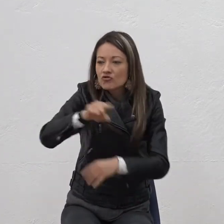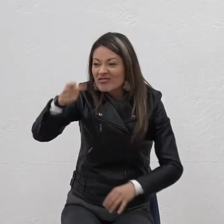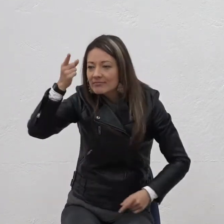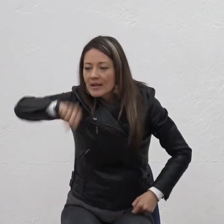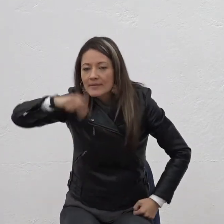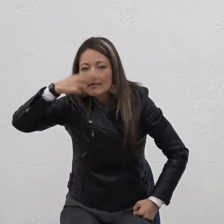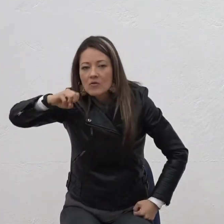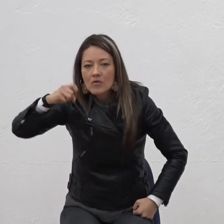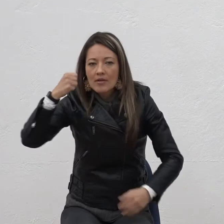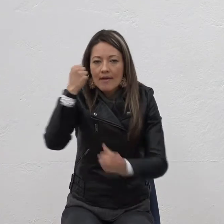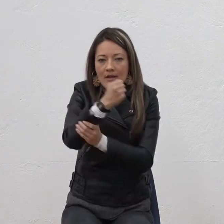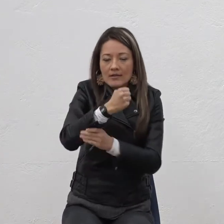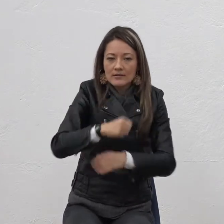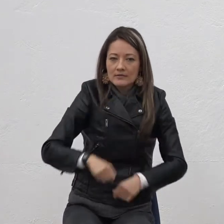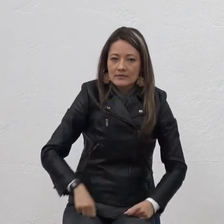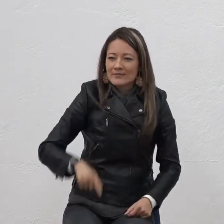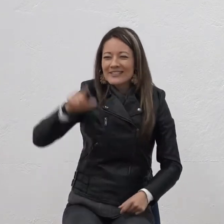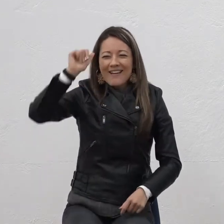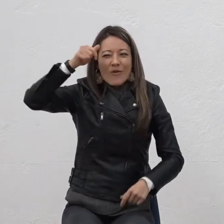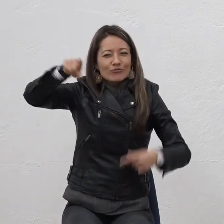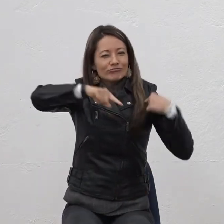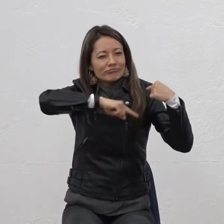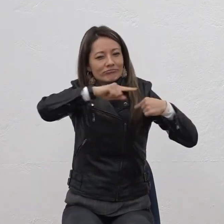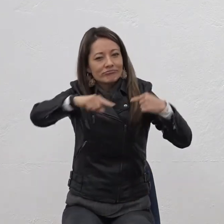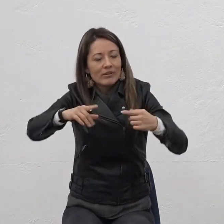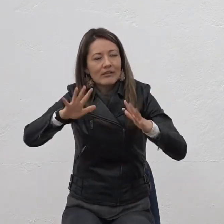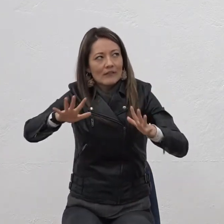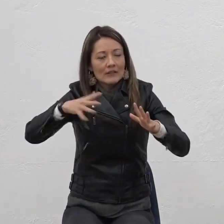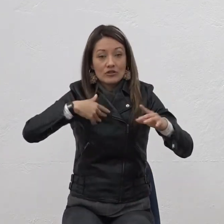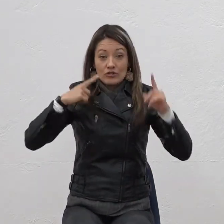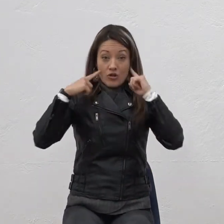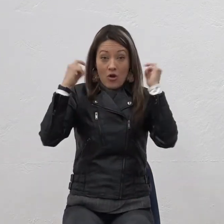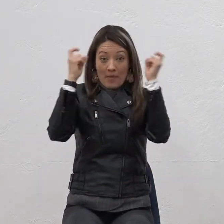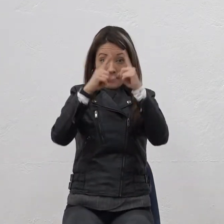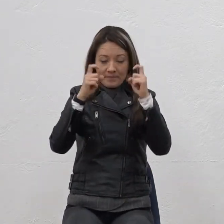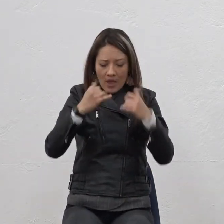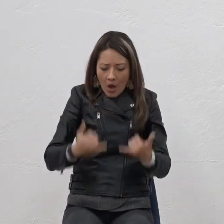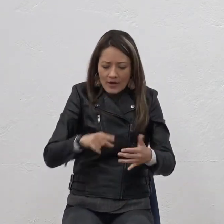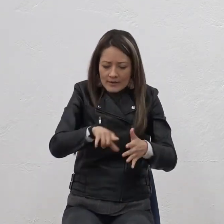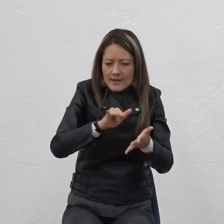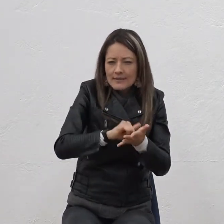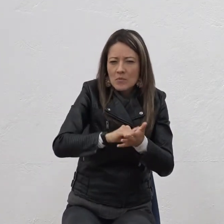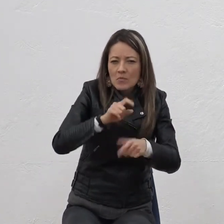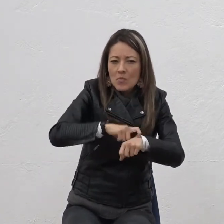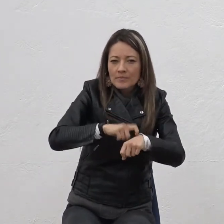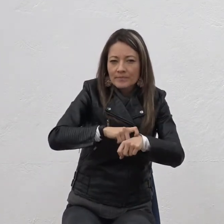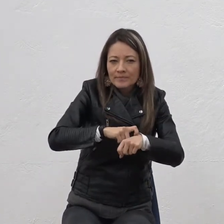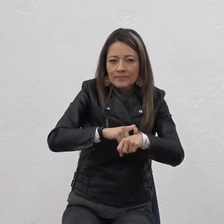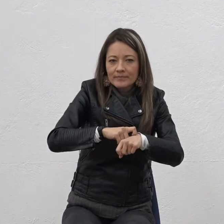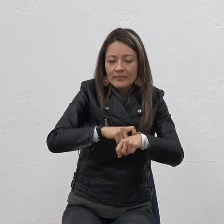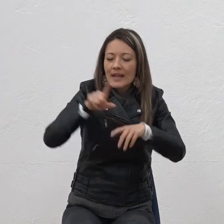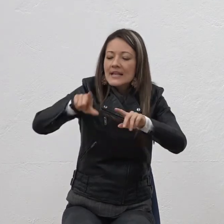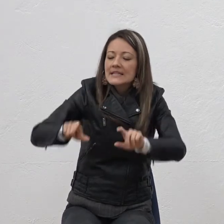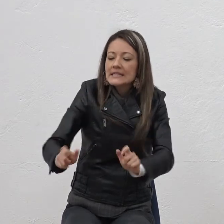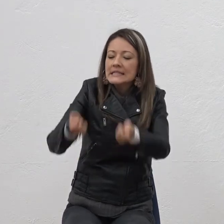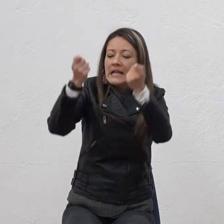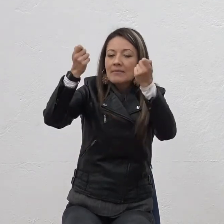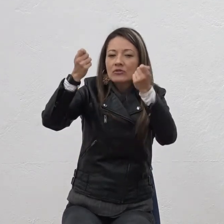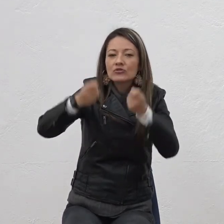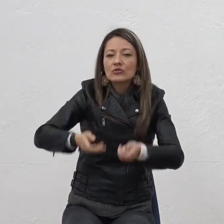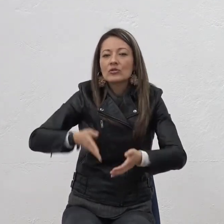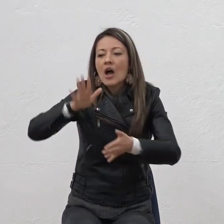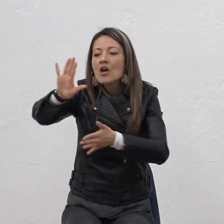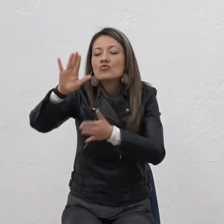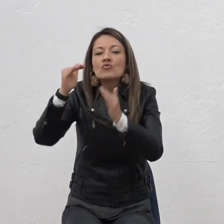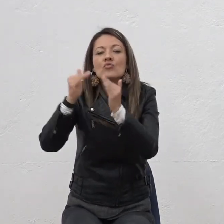hijo de Abraham. Le recordó su linaje. Y yo pienso que el Señor en este momento, al decirle esto, la salvación ha venido a